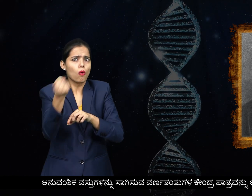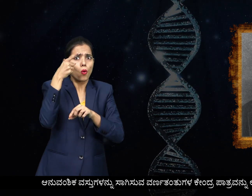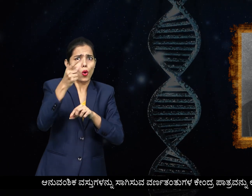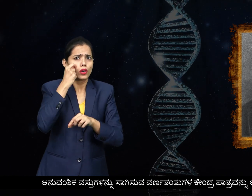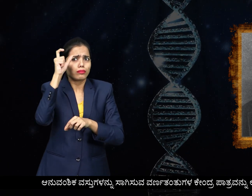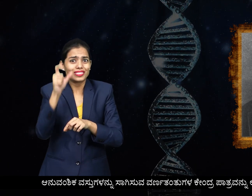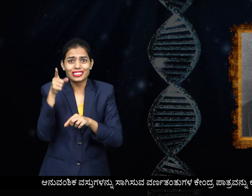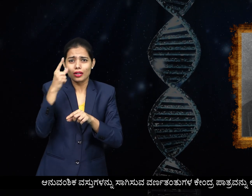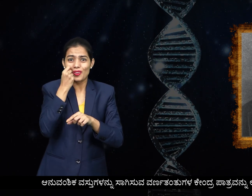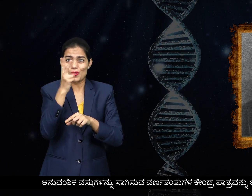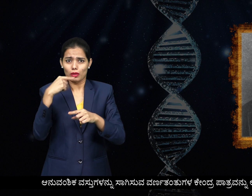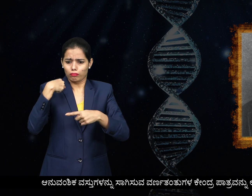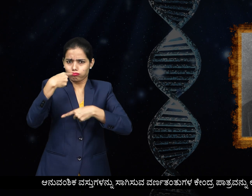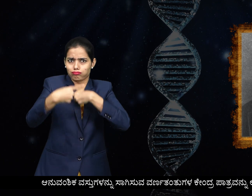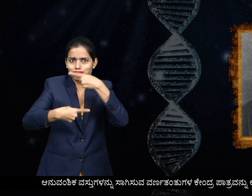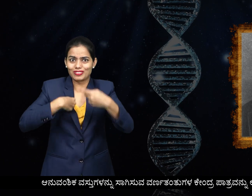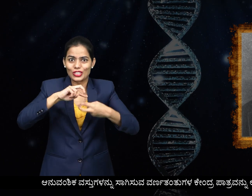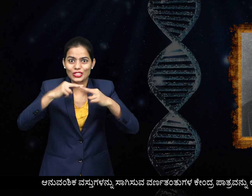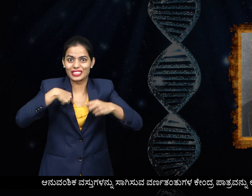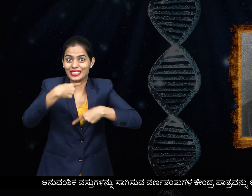ಕೇಂದ್ರ ಪಾತ್ರವನ್ನ ಅನುಮೋದಿಸಿದರು.